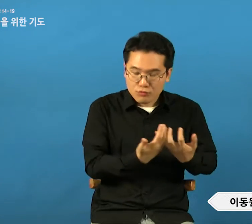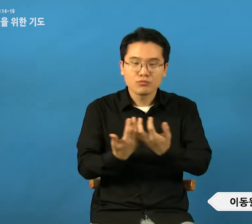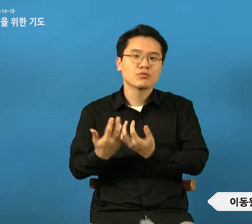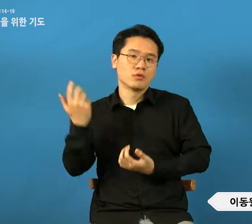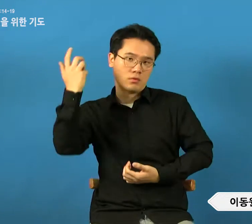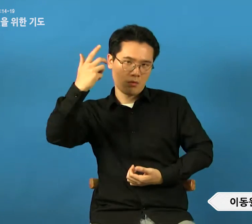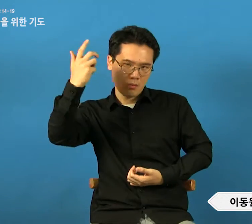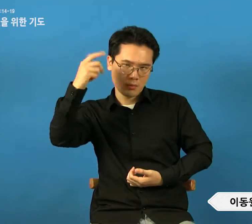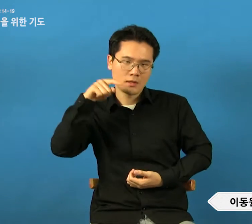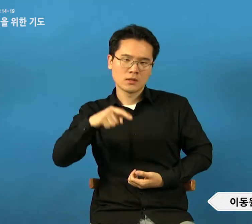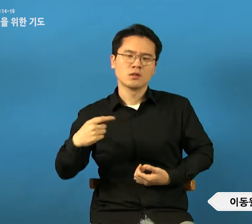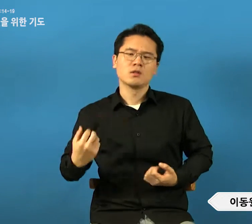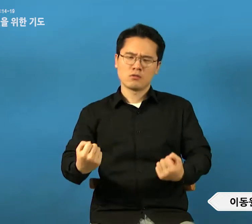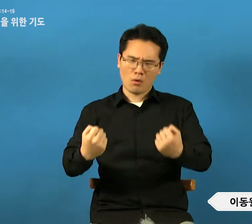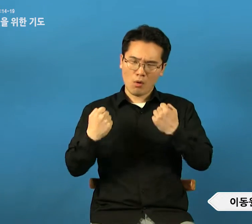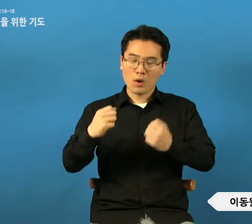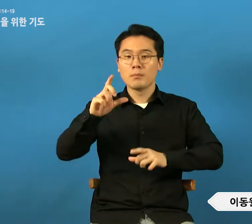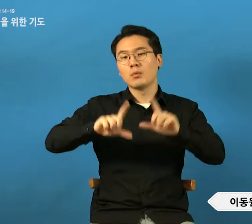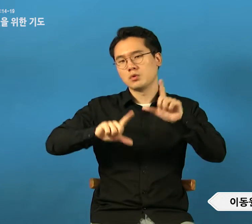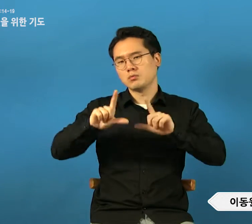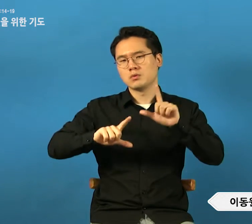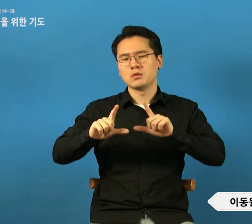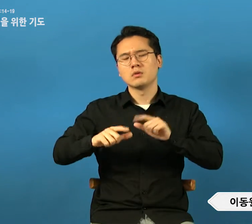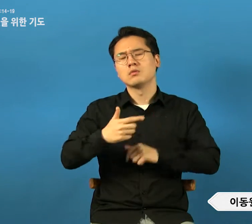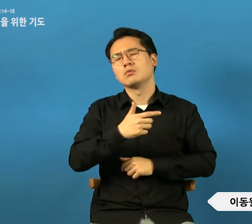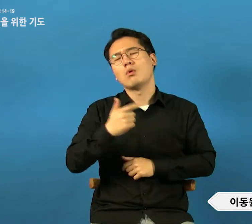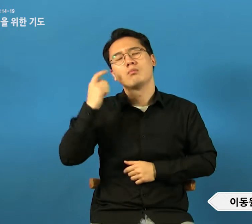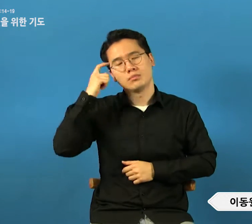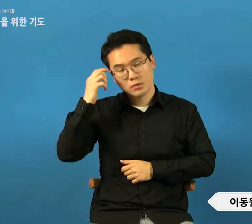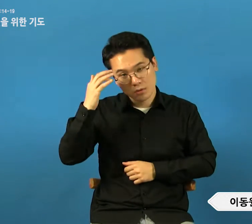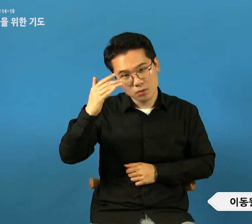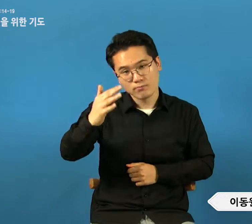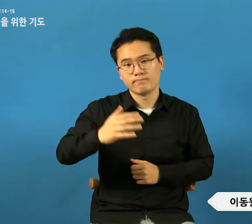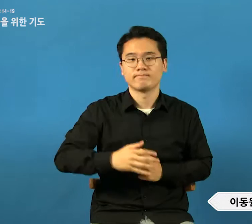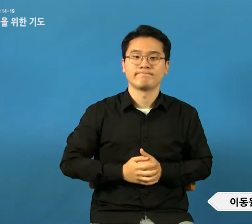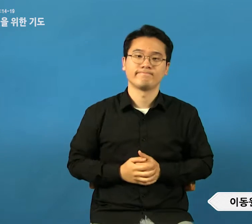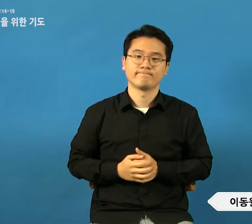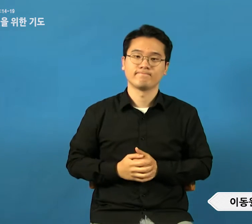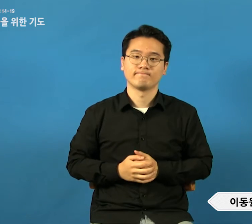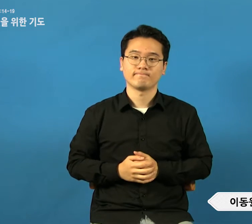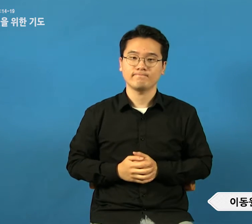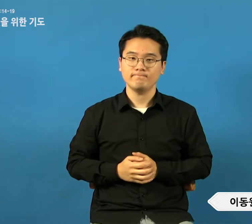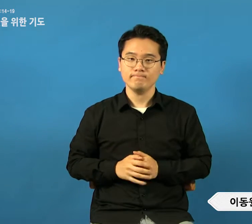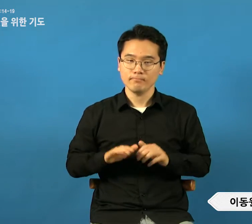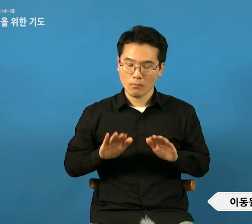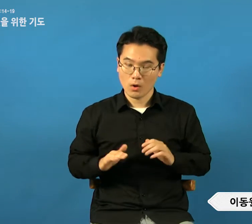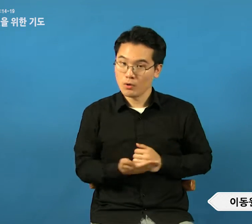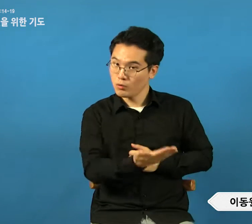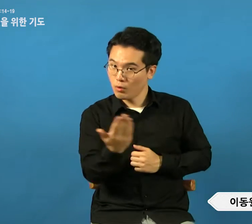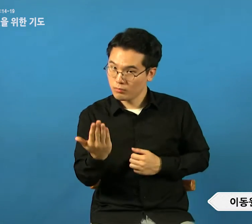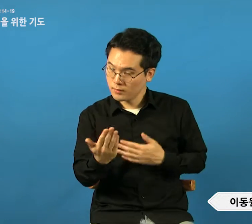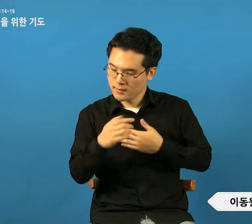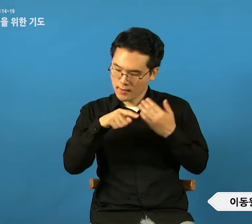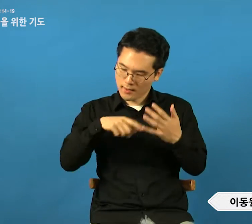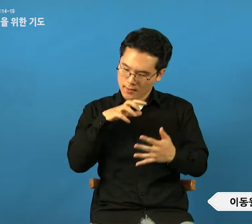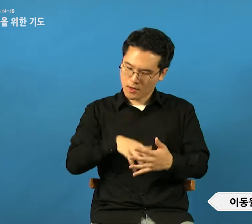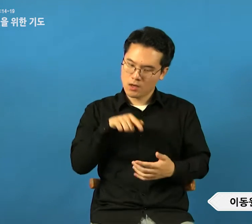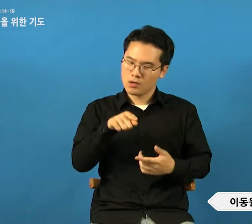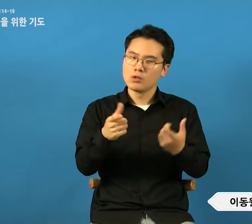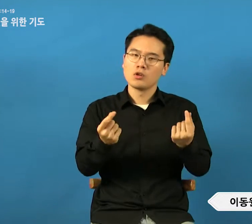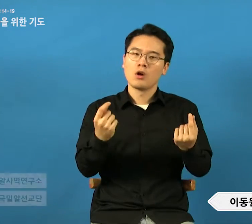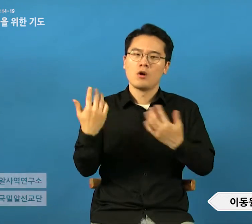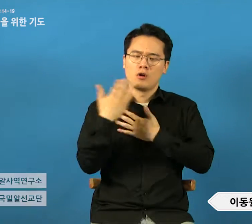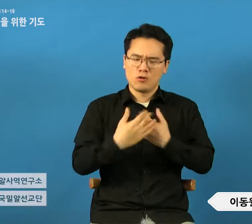이 건강한 영혼의 모습이 얼마나 그리워지는지요. 저는 오늘 여러분과 제 안에